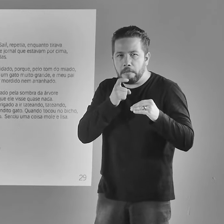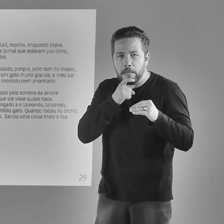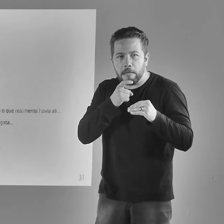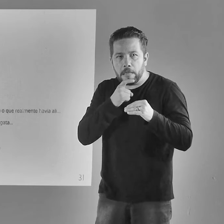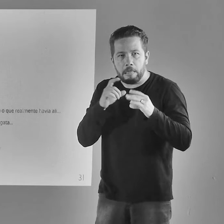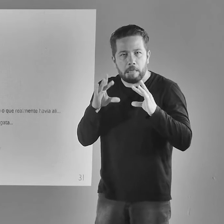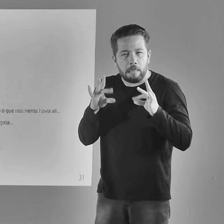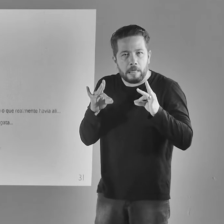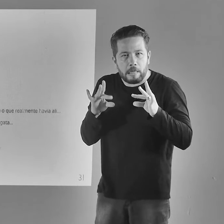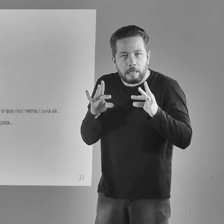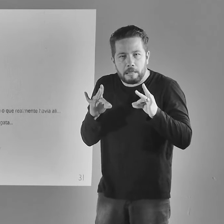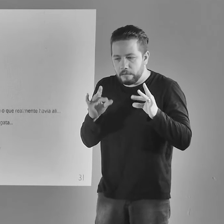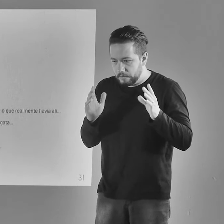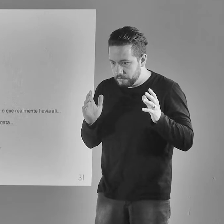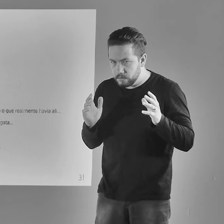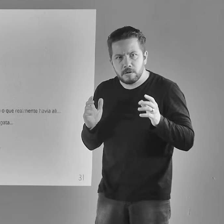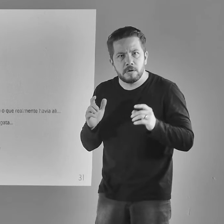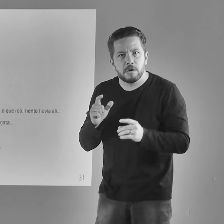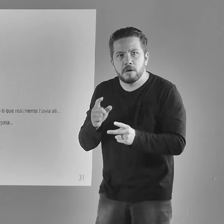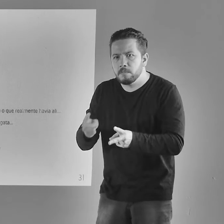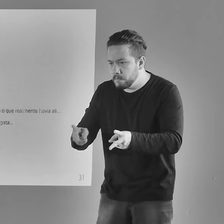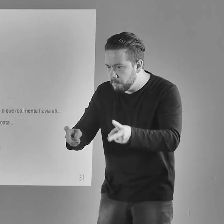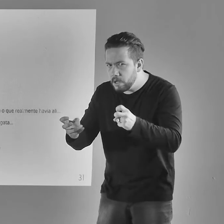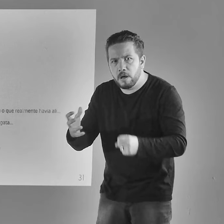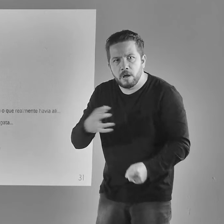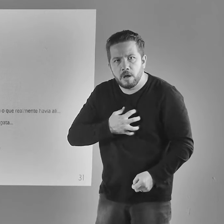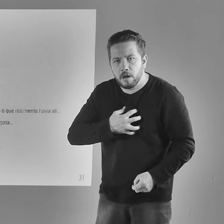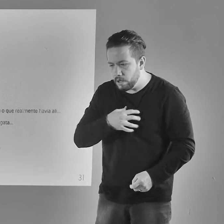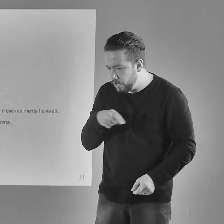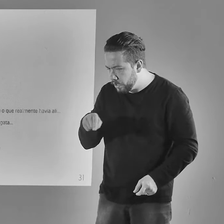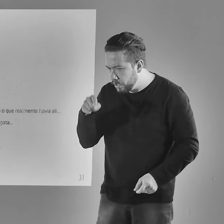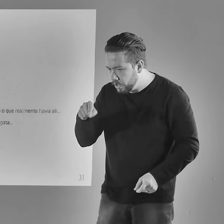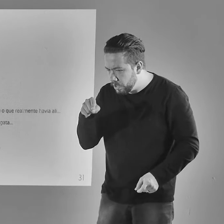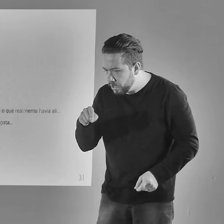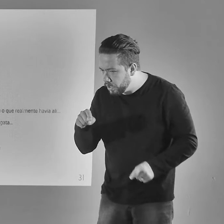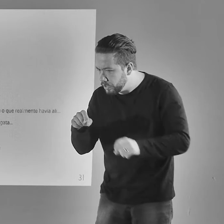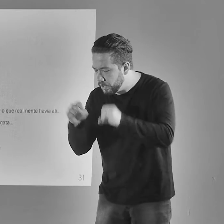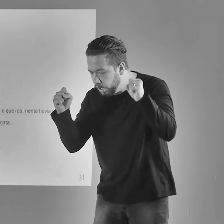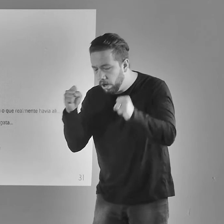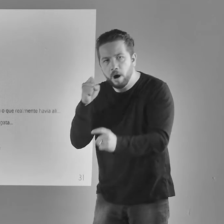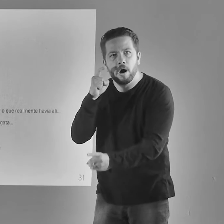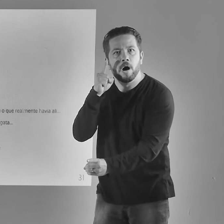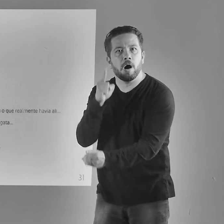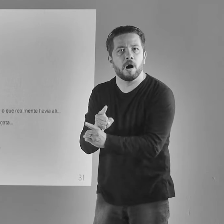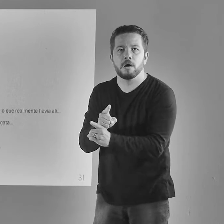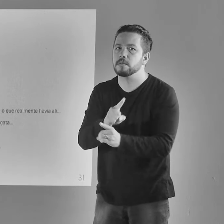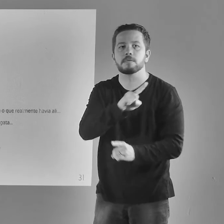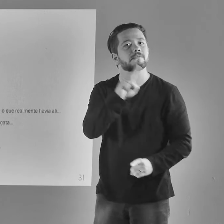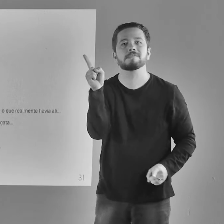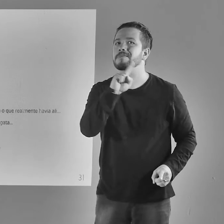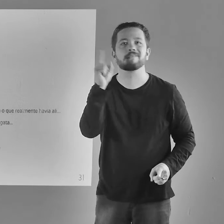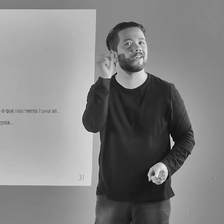lisa. Só então percebeu o que realmente havia encontrado. Não era